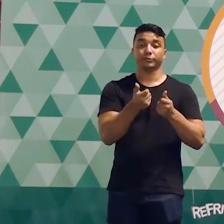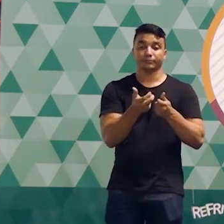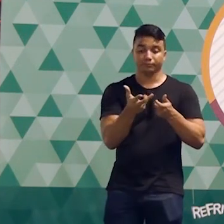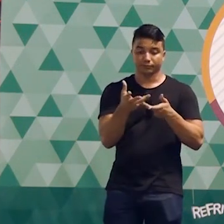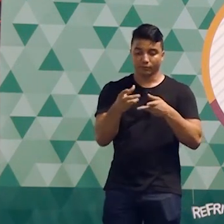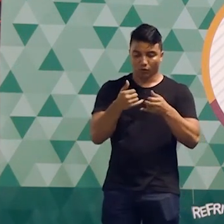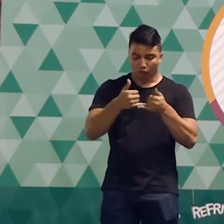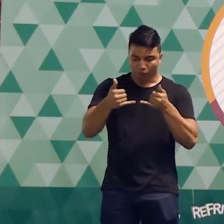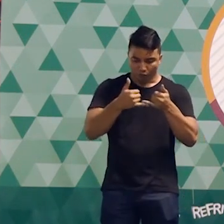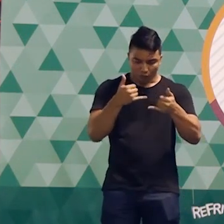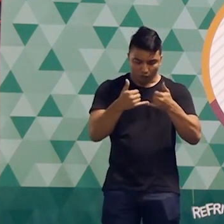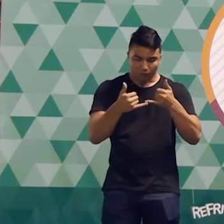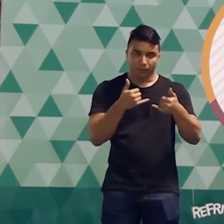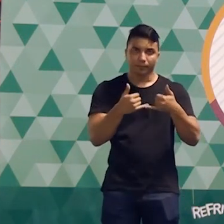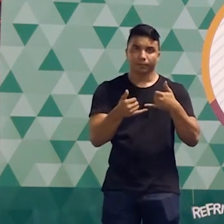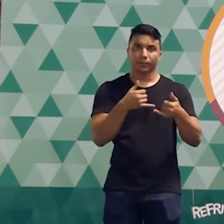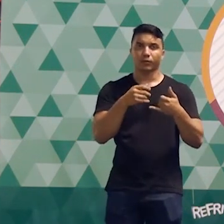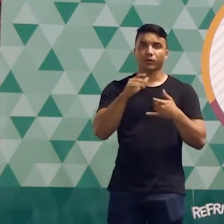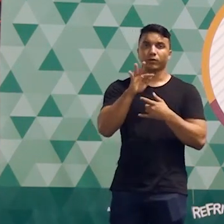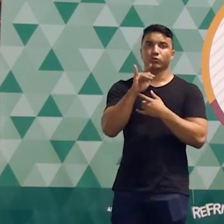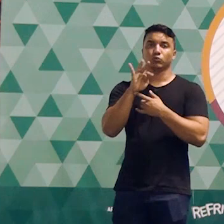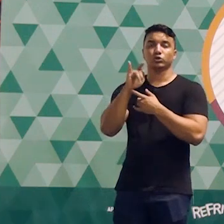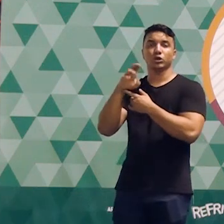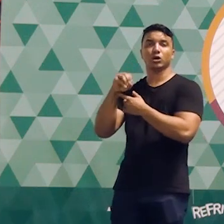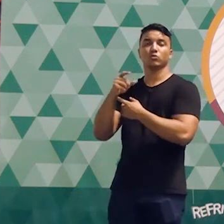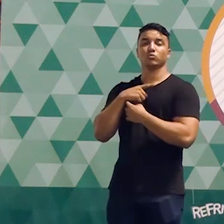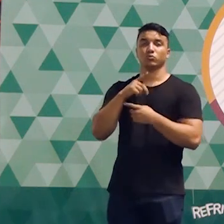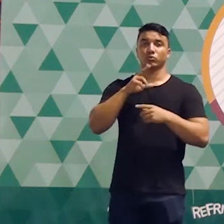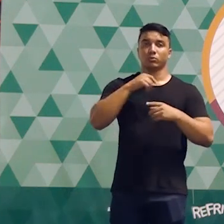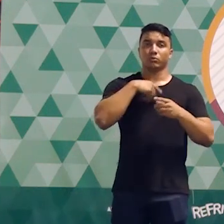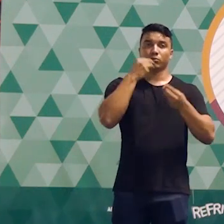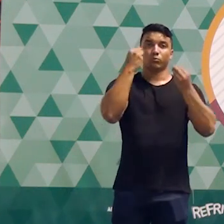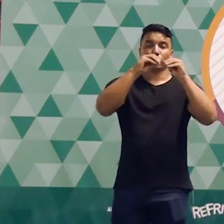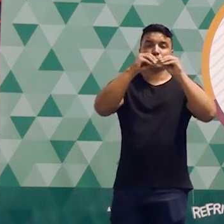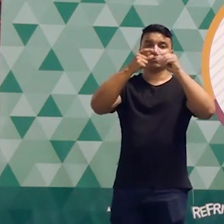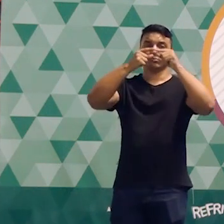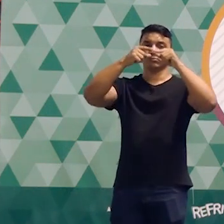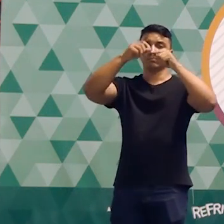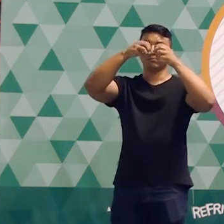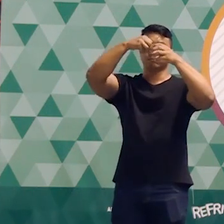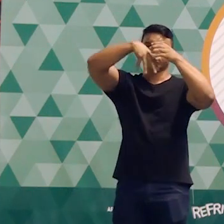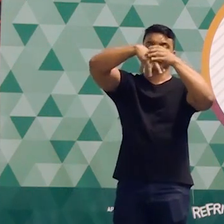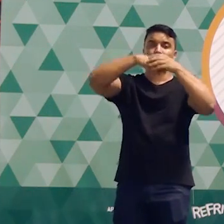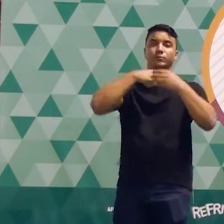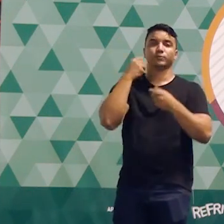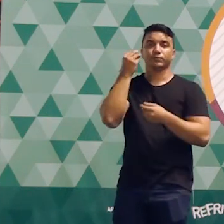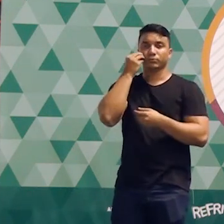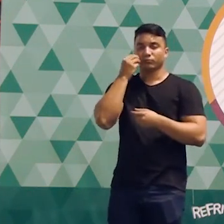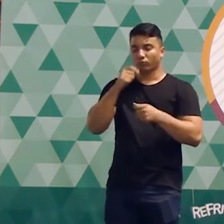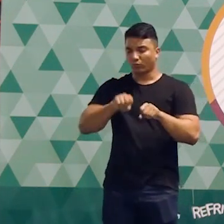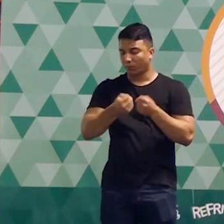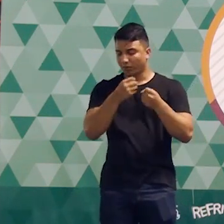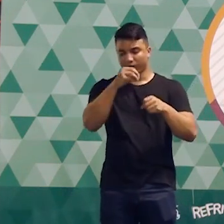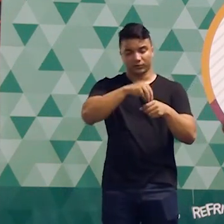quantos filamentos de um material chamado tungstênio que botava nas lâmpadas para elas poderem funcionar. Ele fazia,